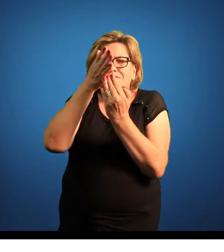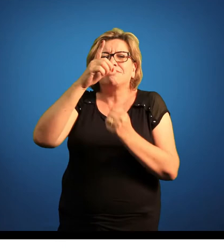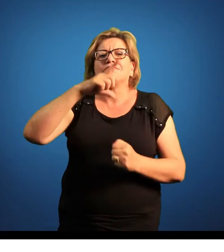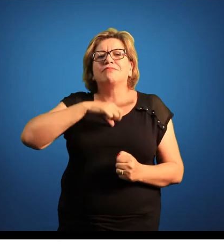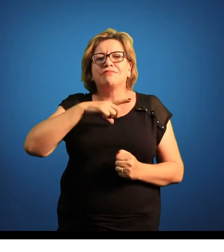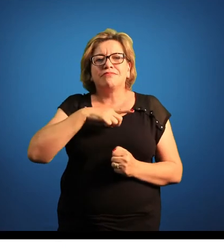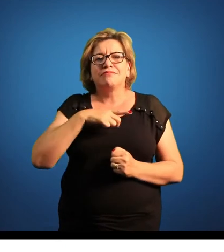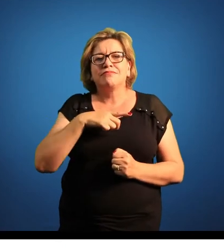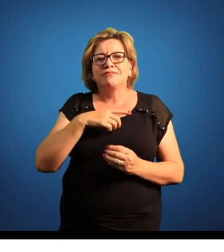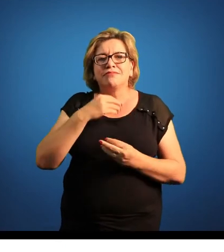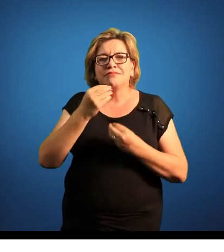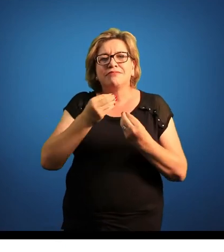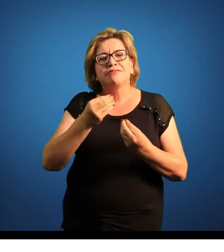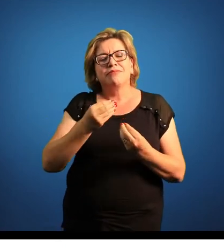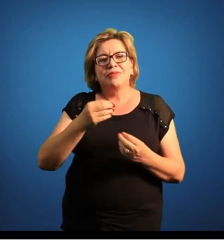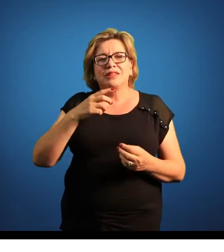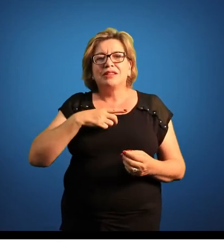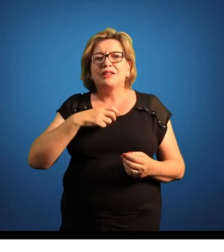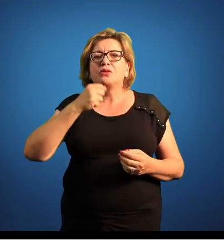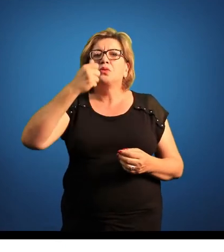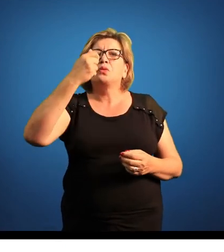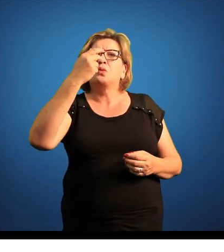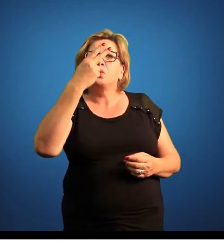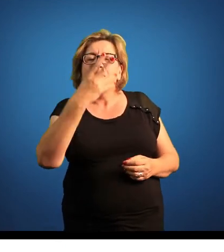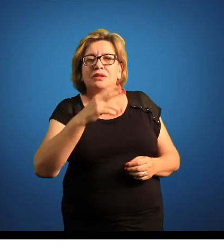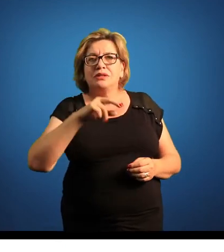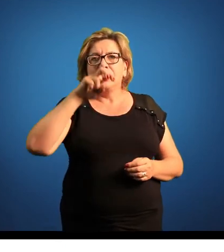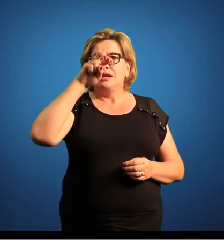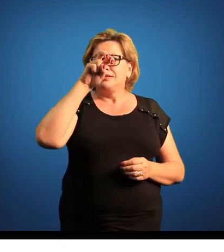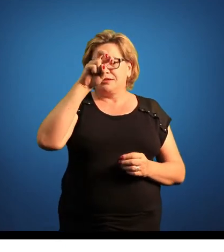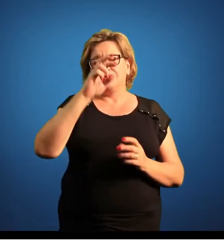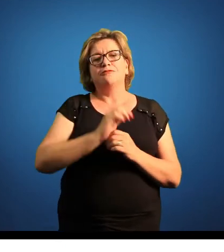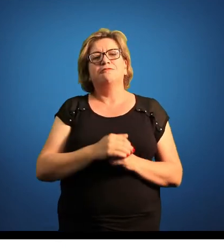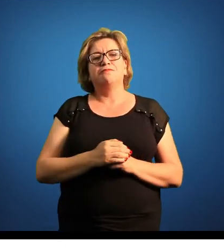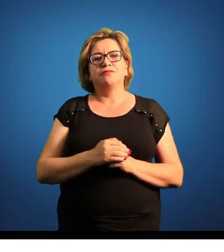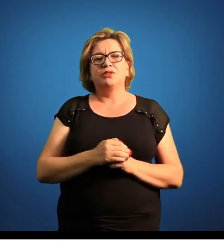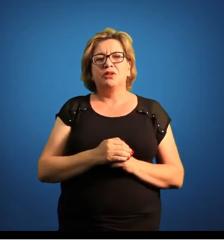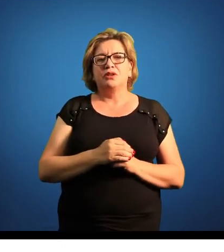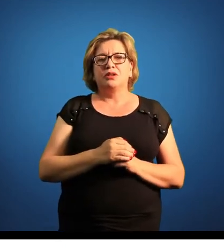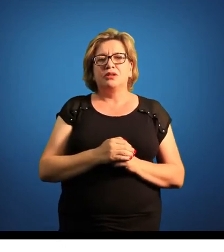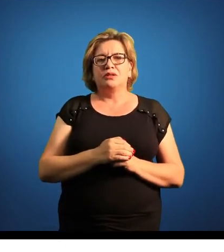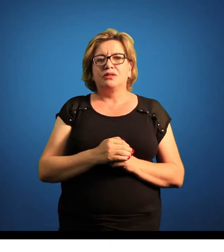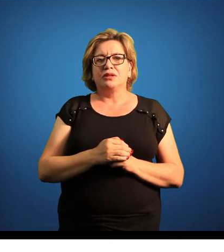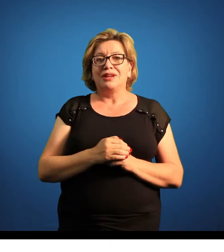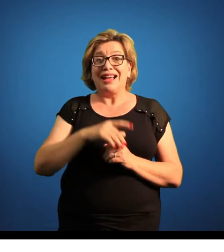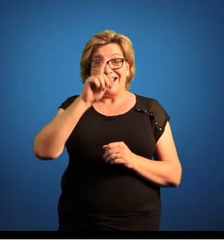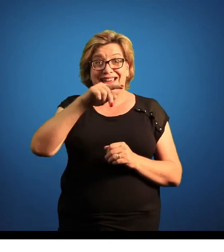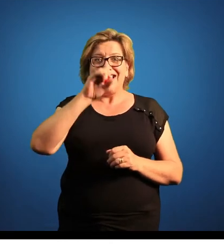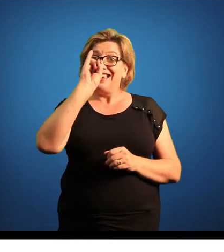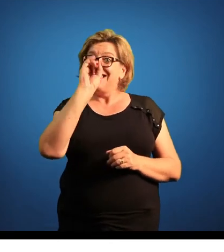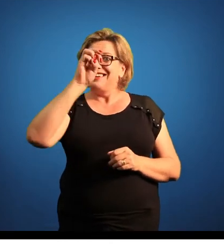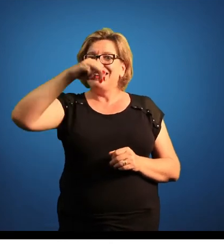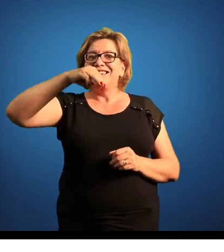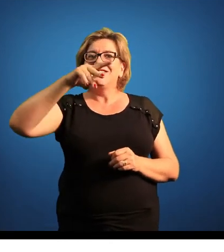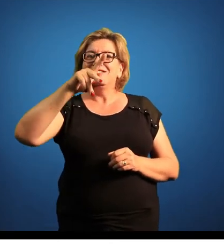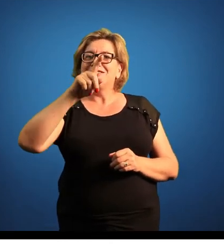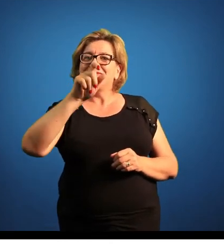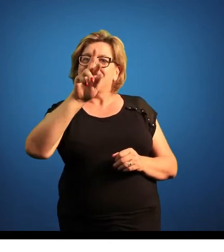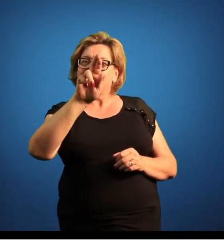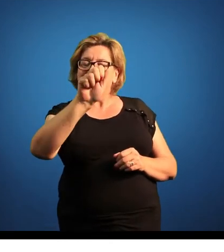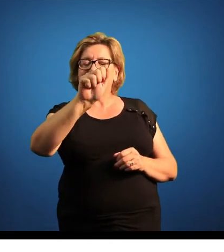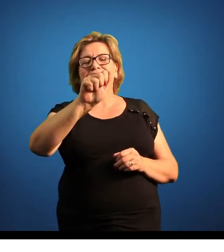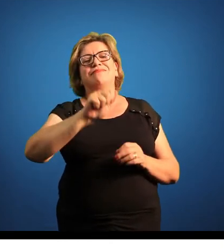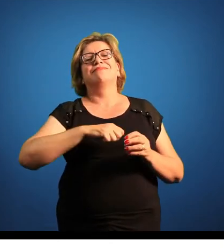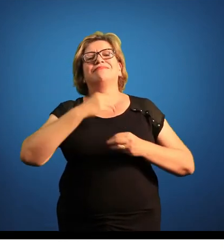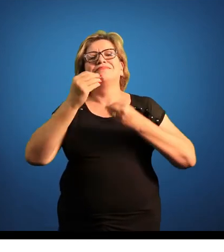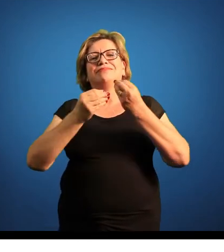observar aqui. Tenho quantos elementos? 5. 5 é ímpar. Quando você calcular a tua mediana